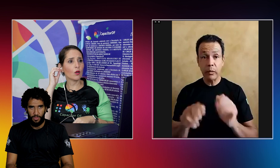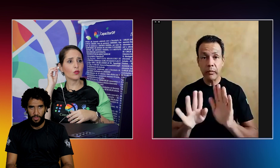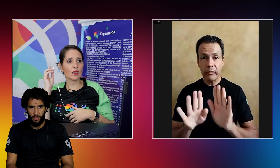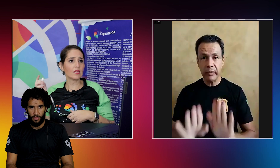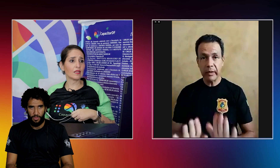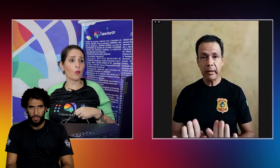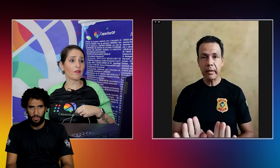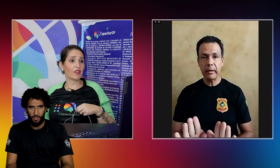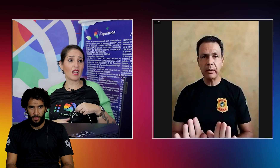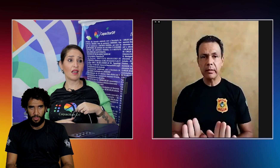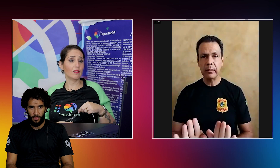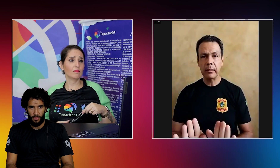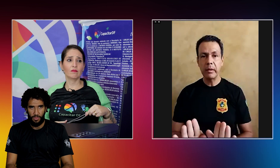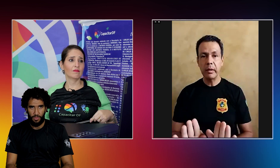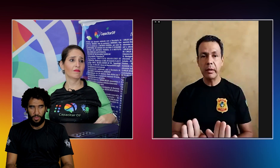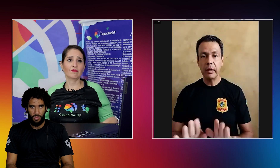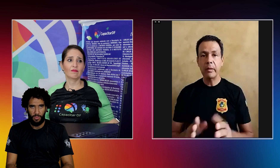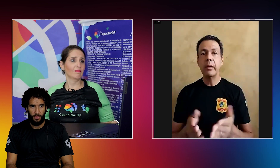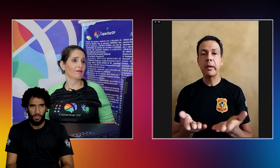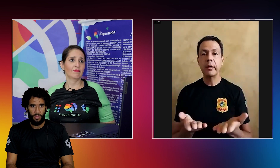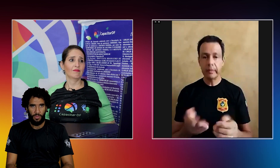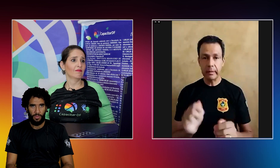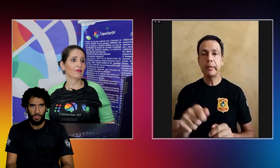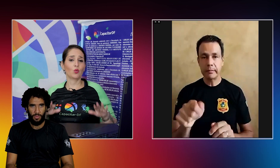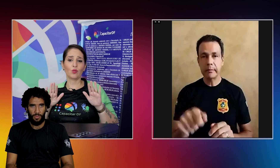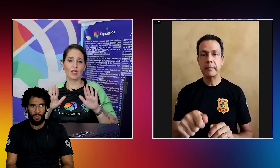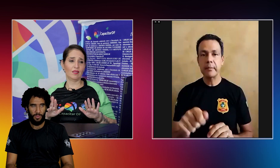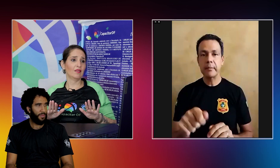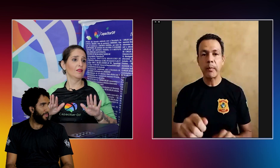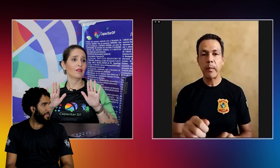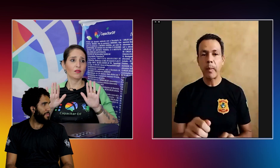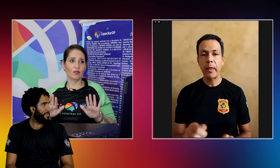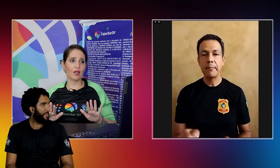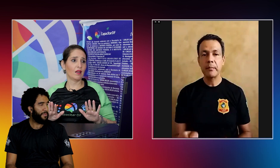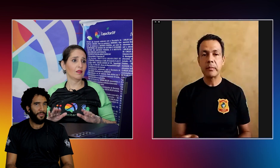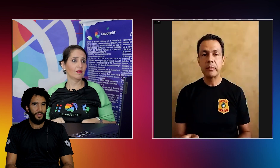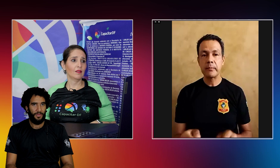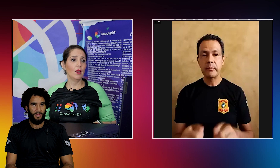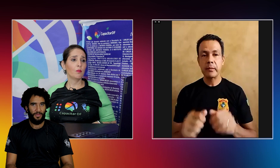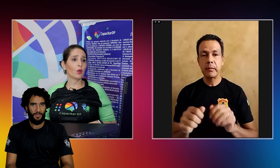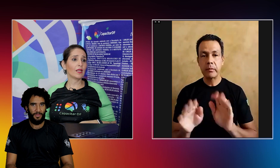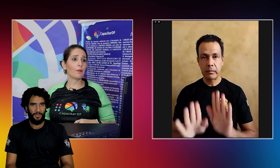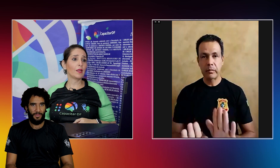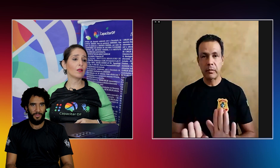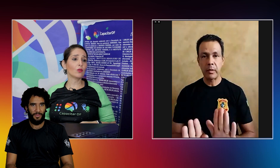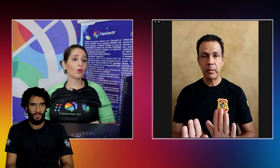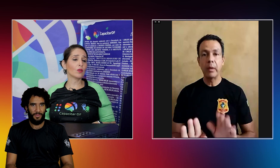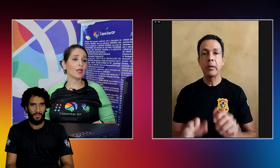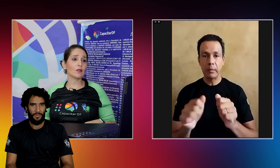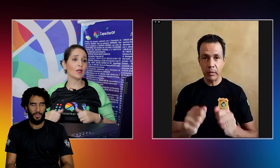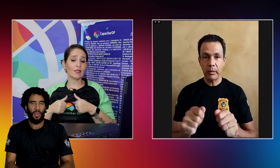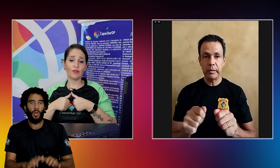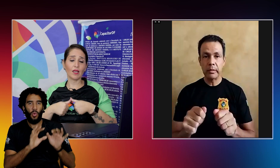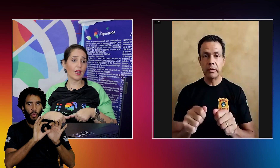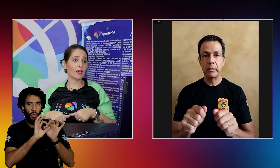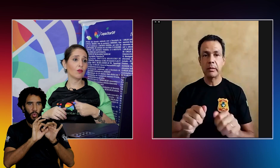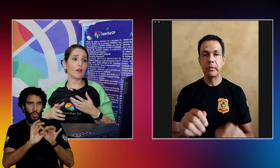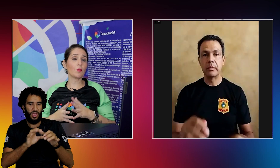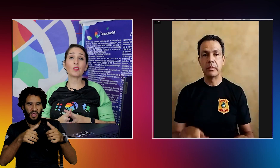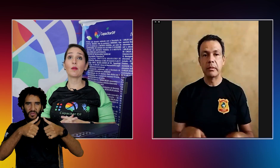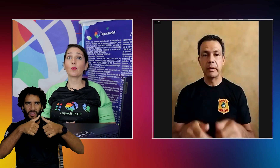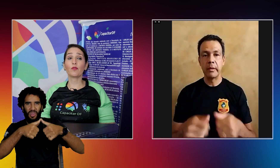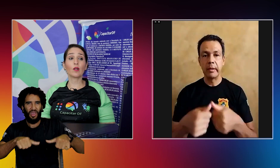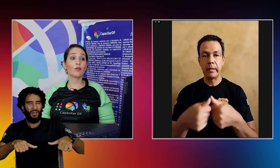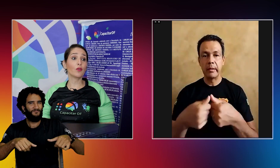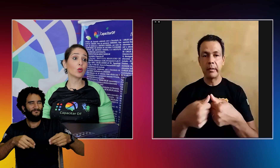Se eu uso esse sinal para ficar, eu uso esse, ficar. Porque dependendo do contexto, esse ficar aqui não